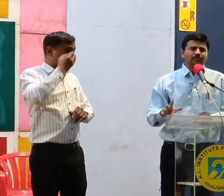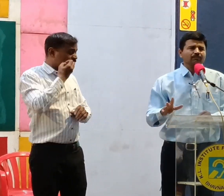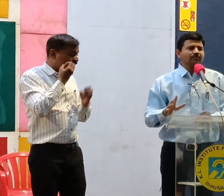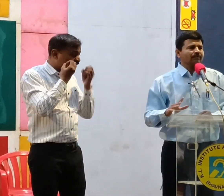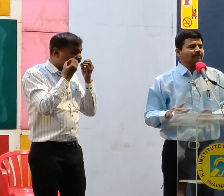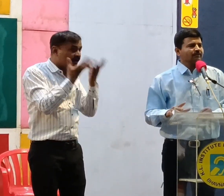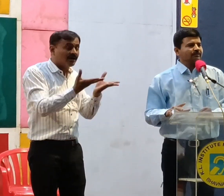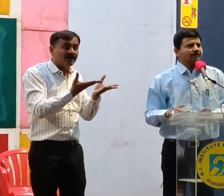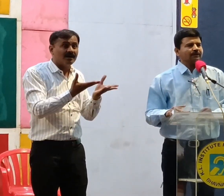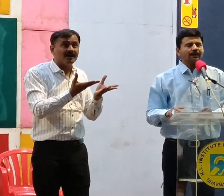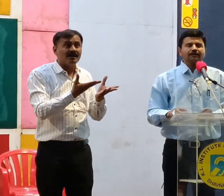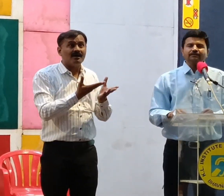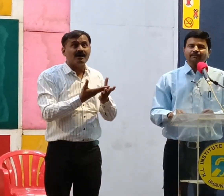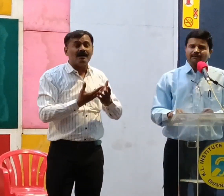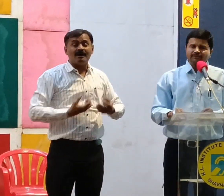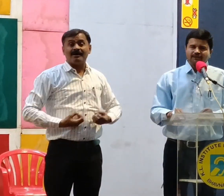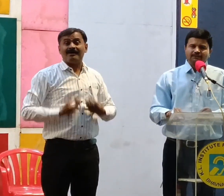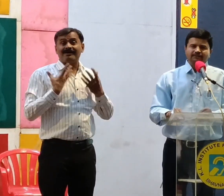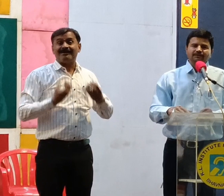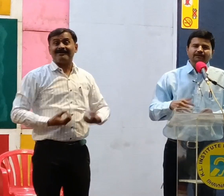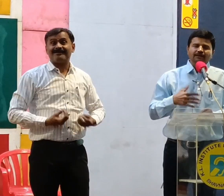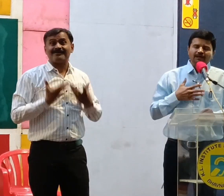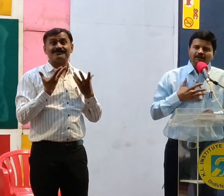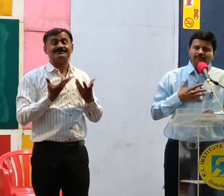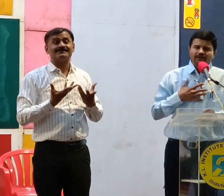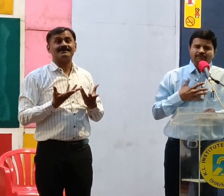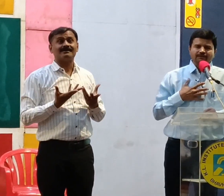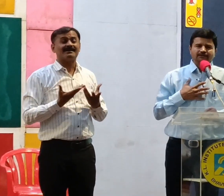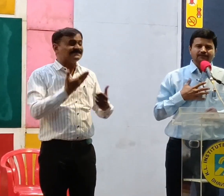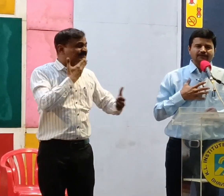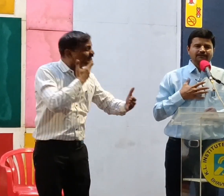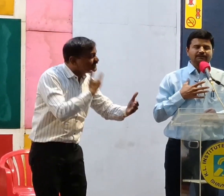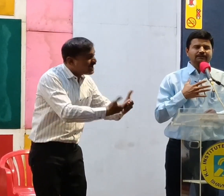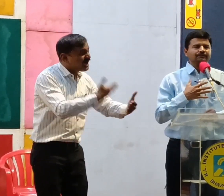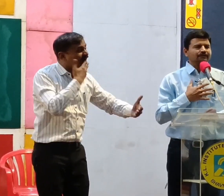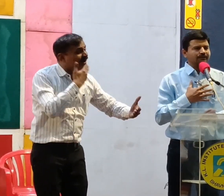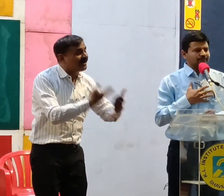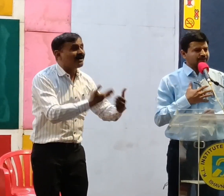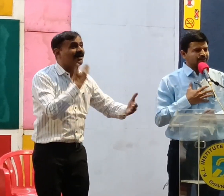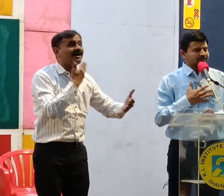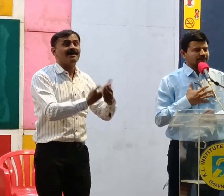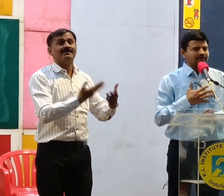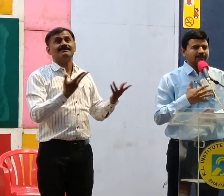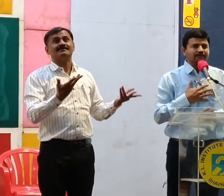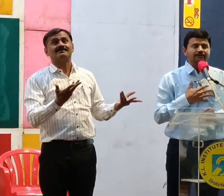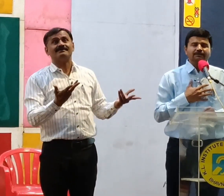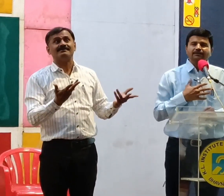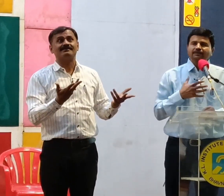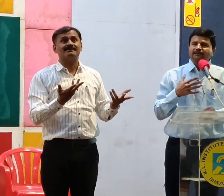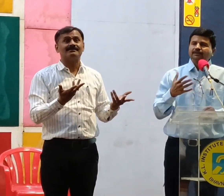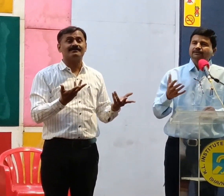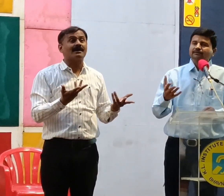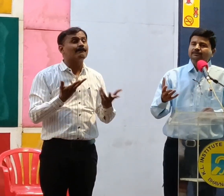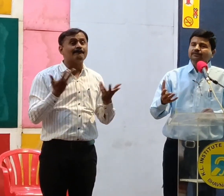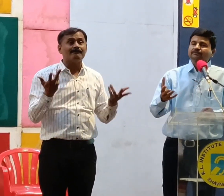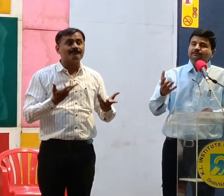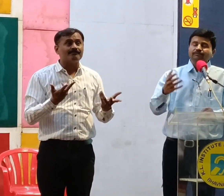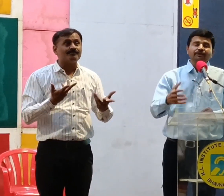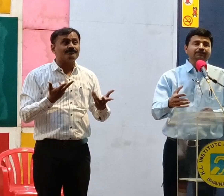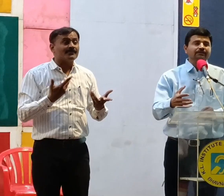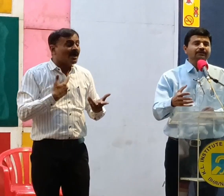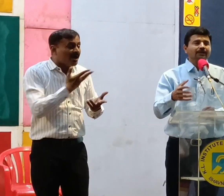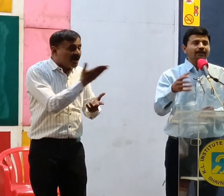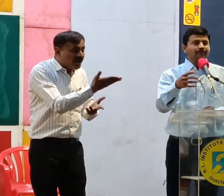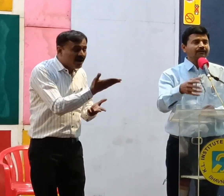ખૂબ આનંદમાં આવી જાય છે, આભાર વ્યક્ત કરે છે, ધન્યવાદ વ્યક્ત કરે છે કે